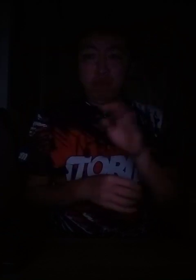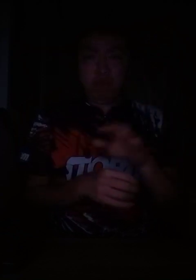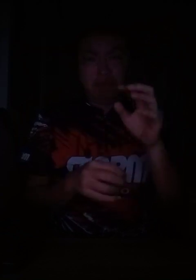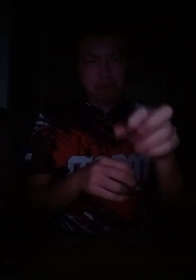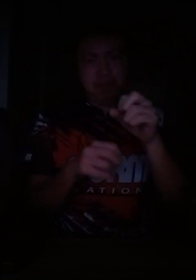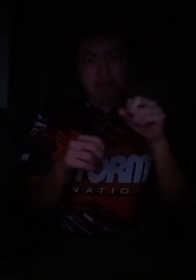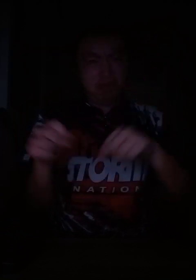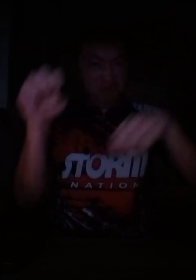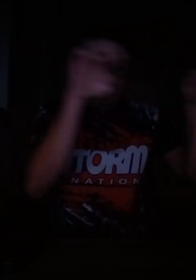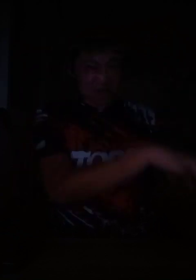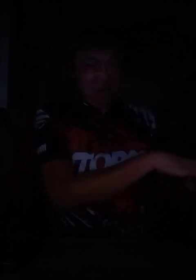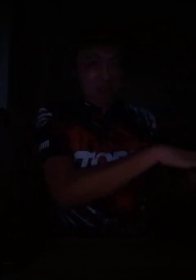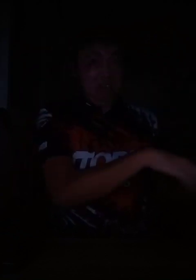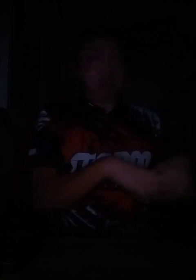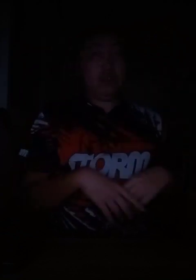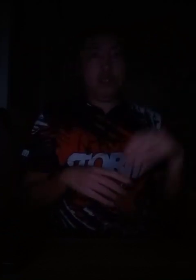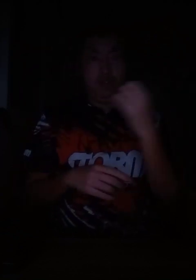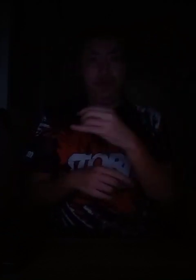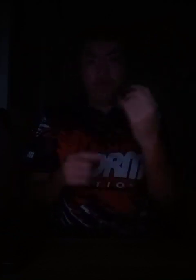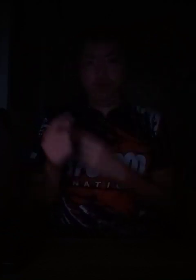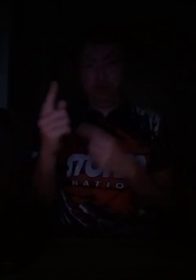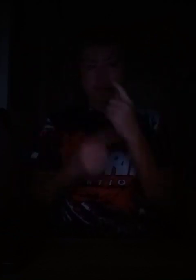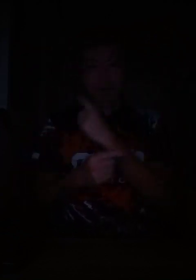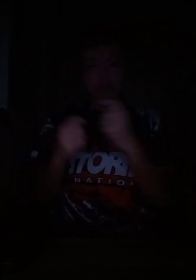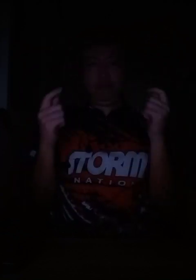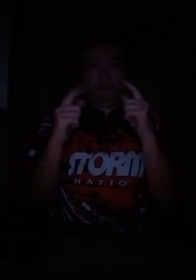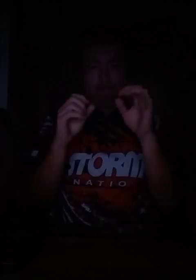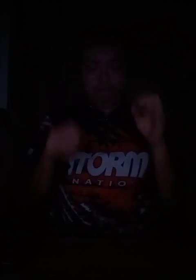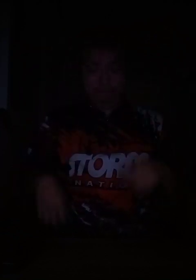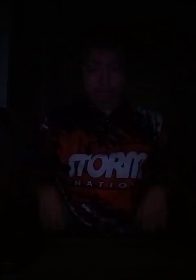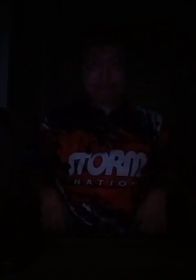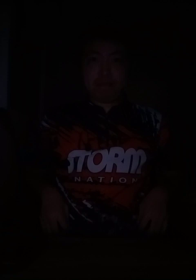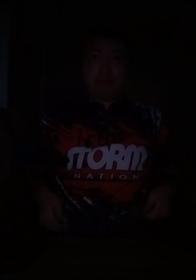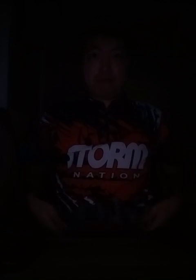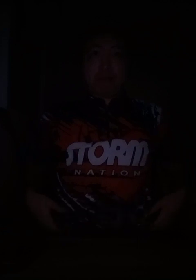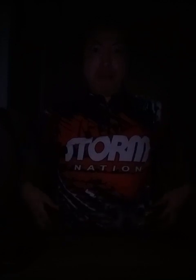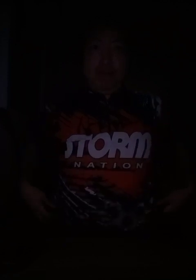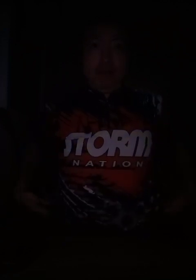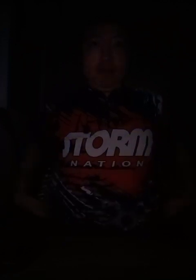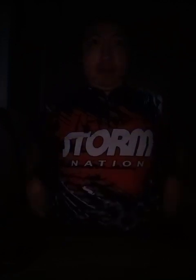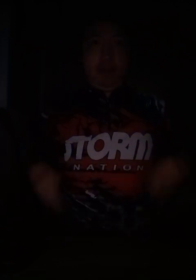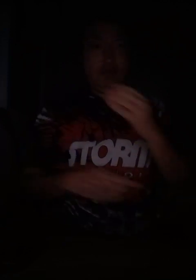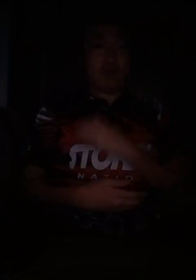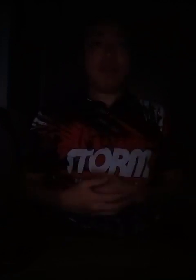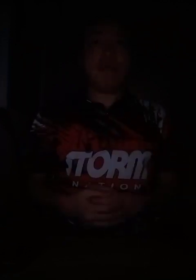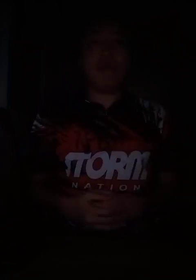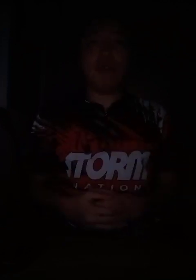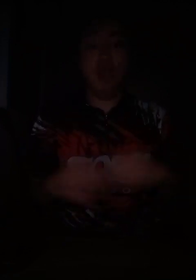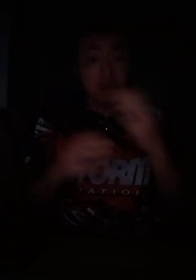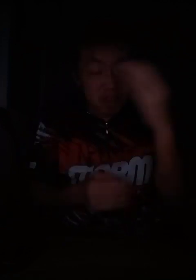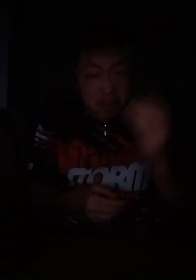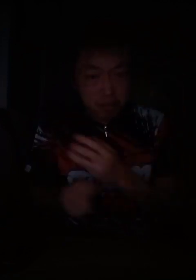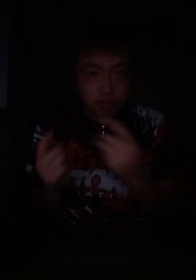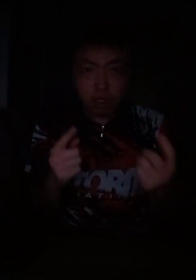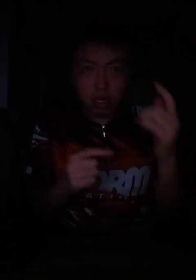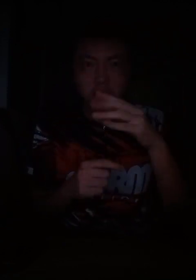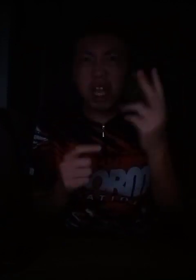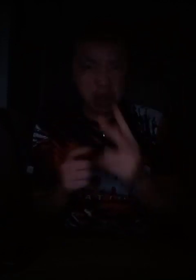하수구에 버리는 등 치밀하게 범행을 계획한 점을 양형 이유로 들었습니다. 재판부는 피고인에게 30년간 위치